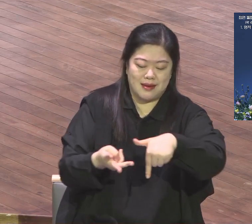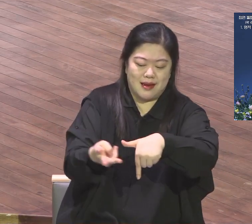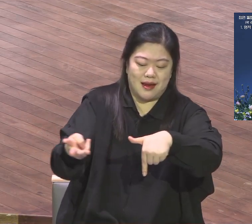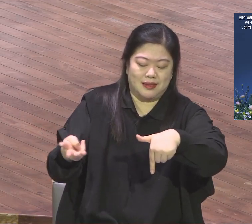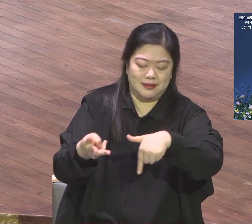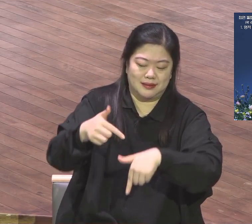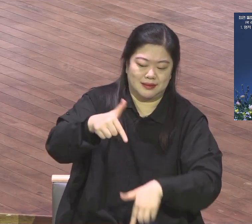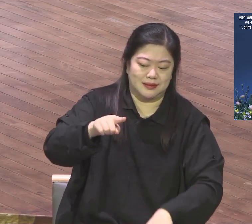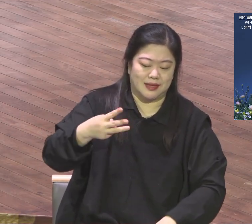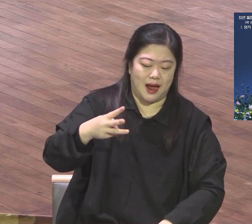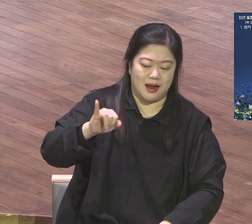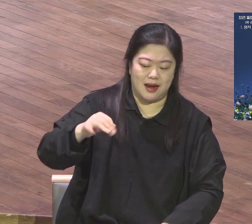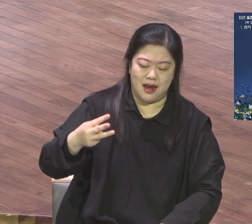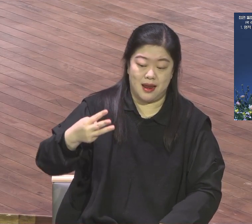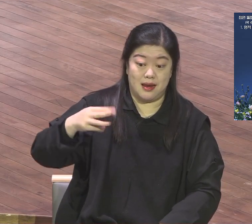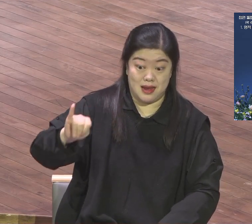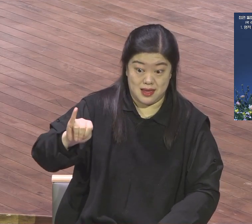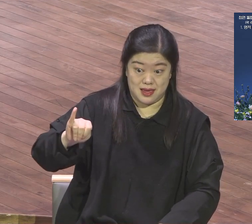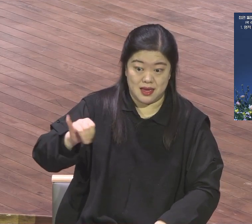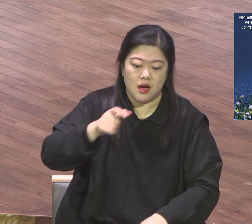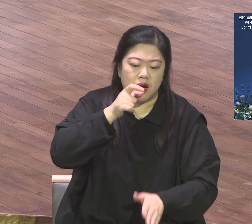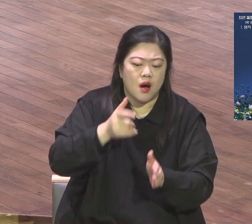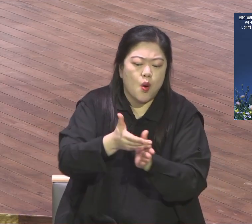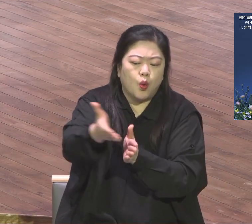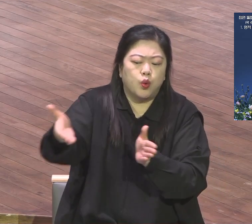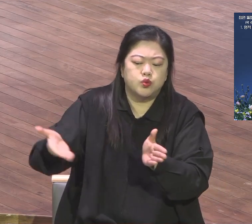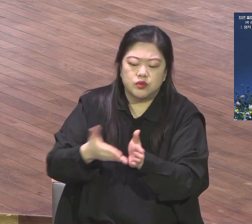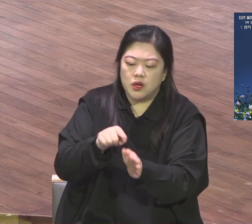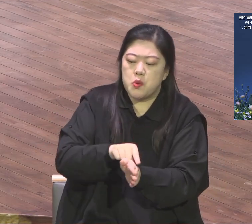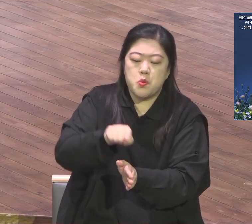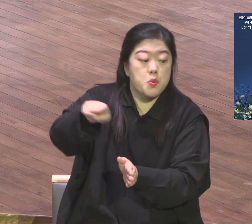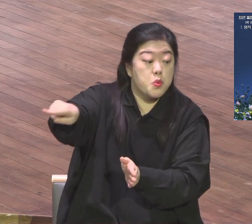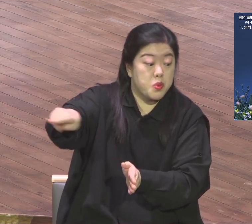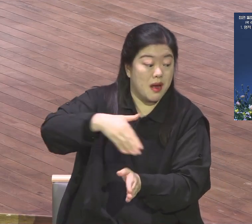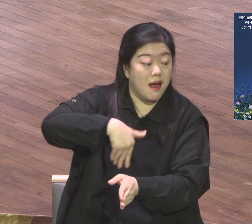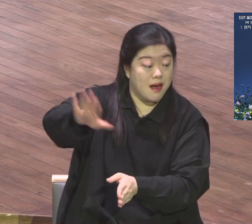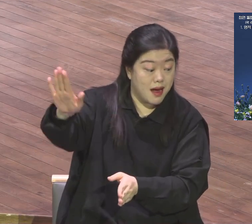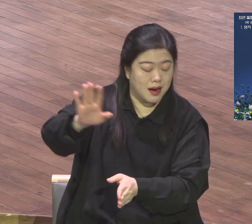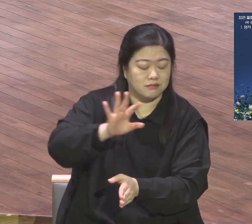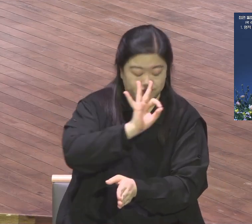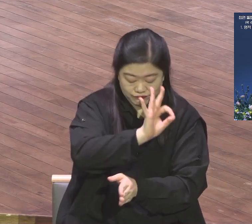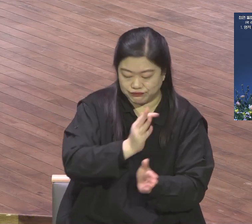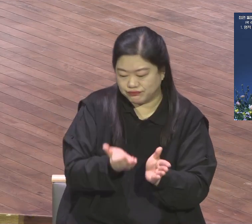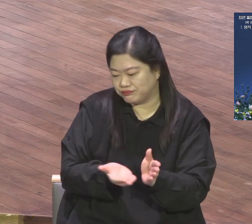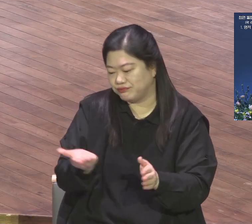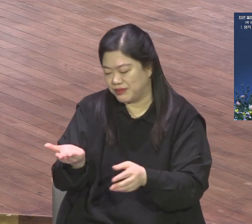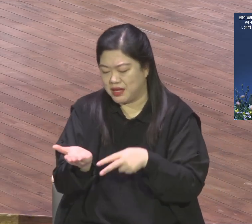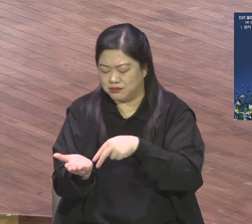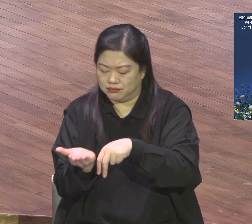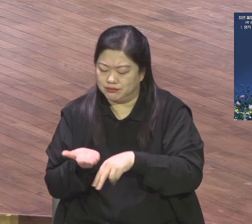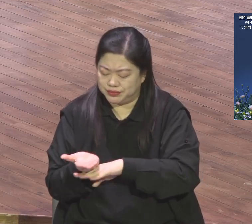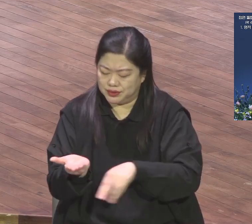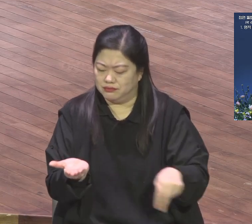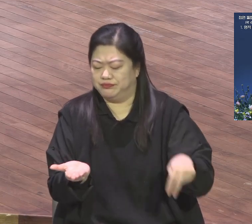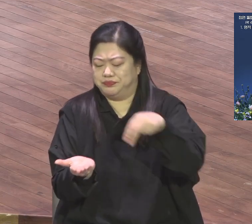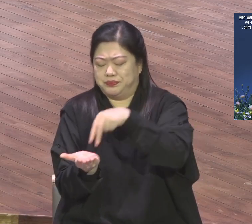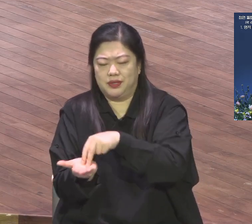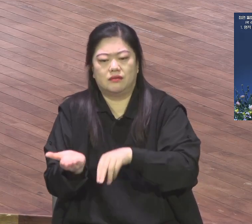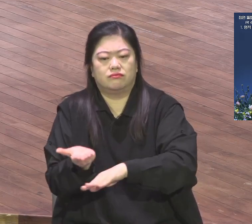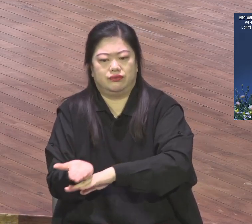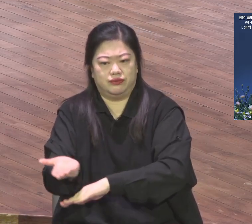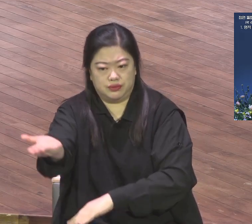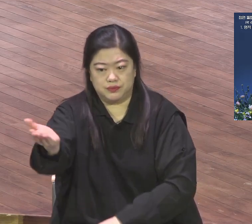건너가는 도중에서 큰 광풍이 일어나요. 큰 광풍이 일어나. 제가 이 예수님이 건너간 그 거리를